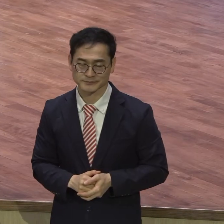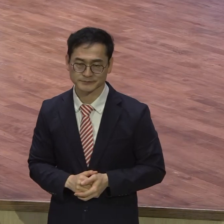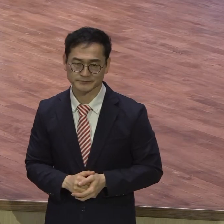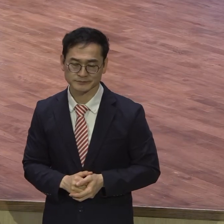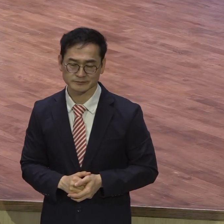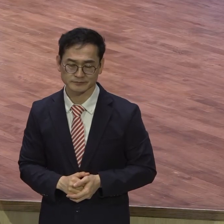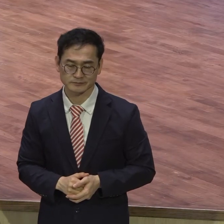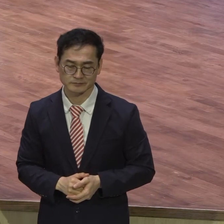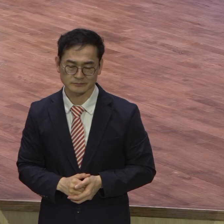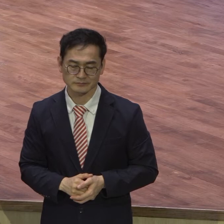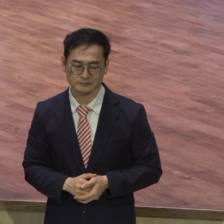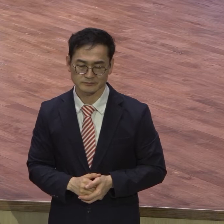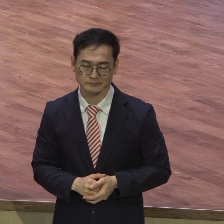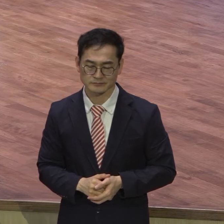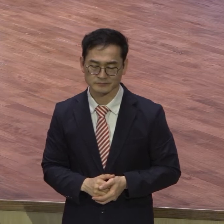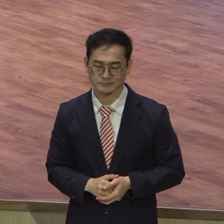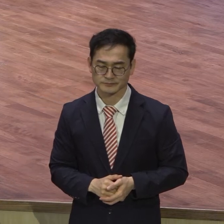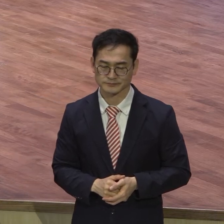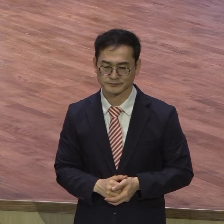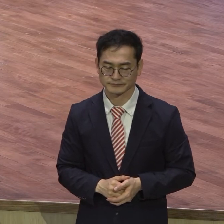변명하지 마시고